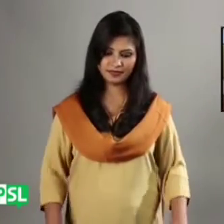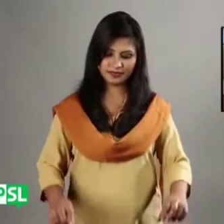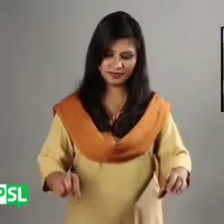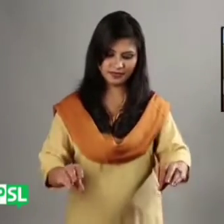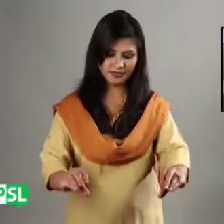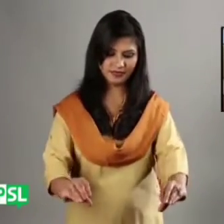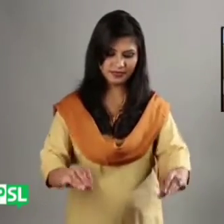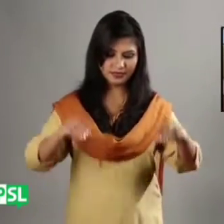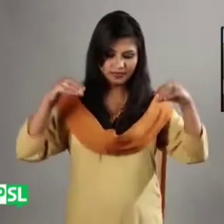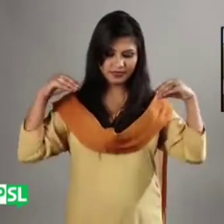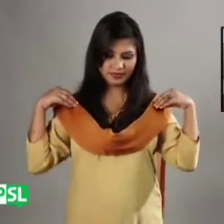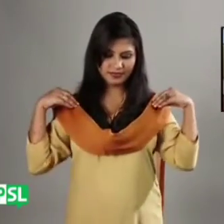ब्लैंकेट.